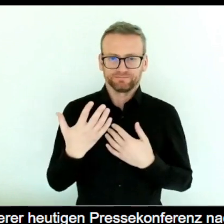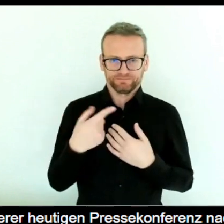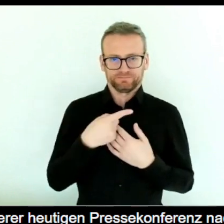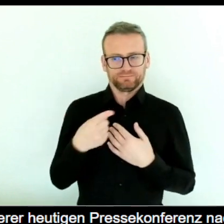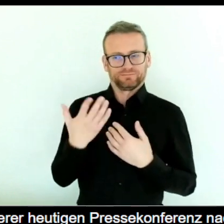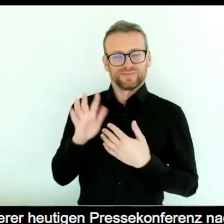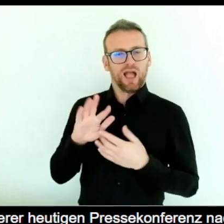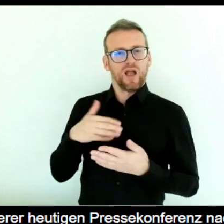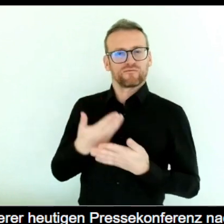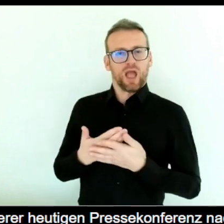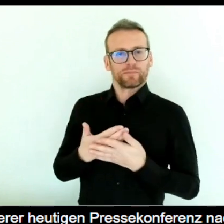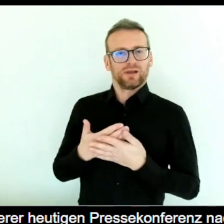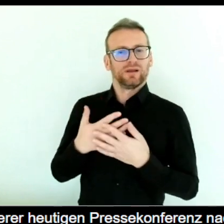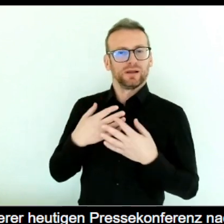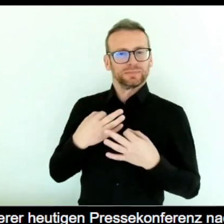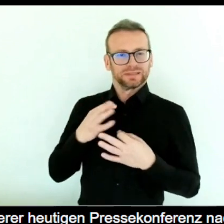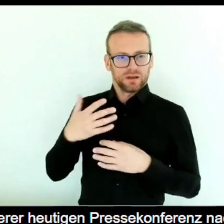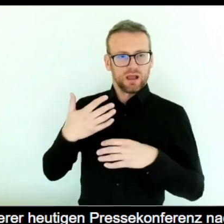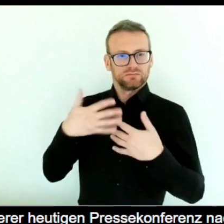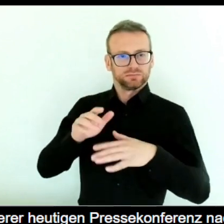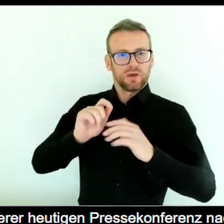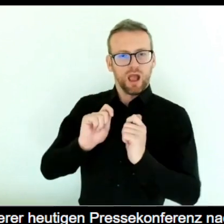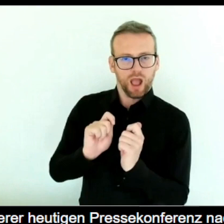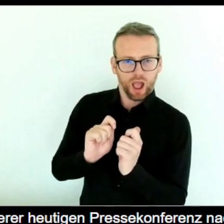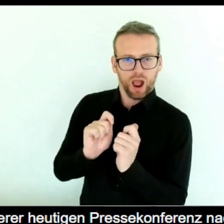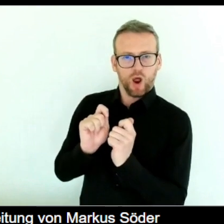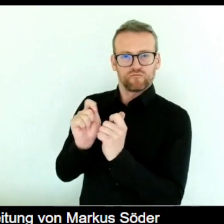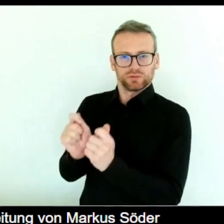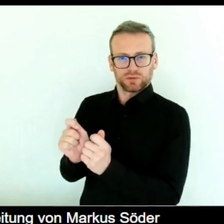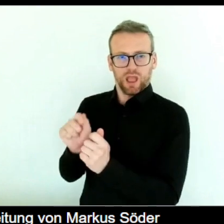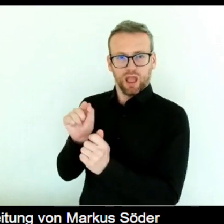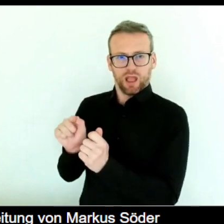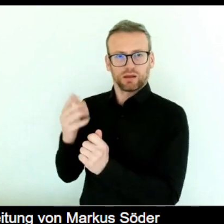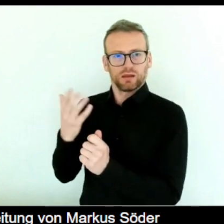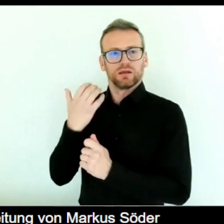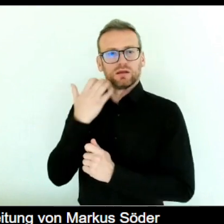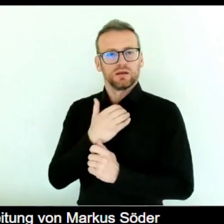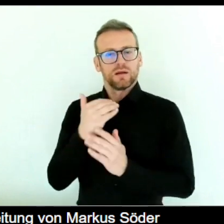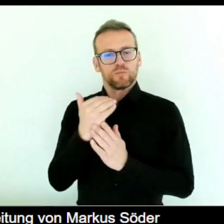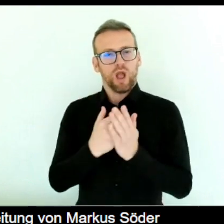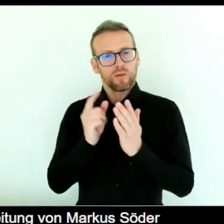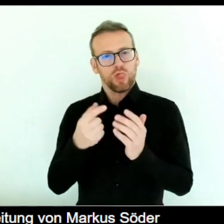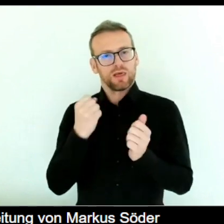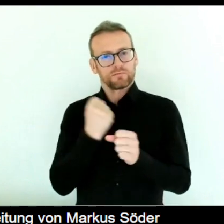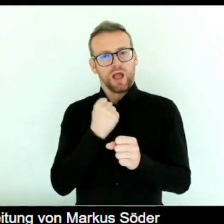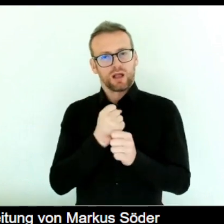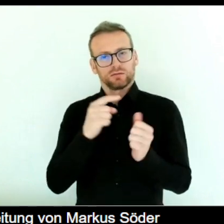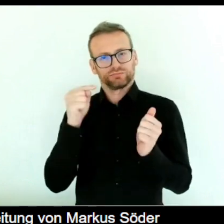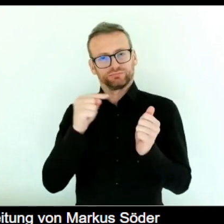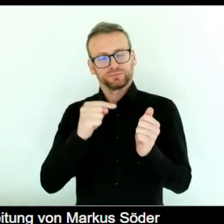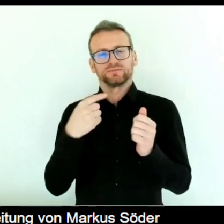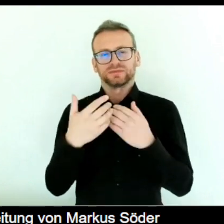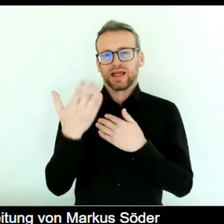die der Ministerpräsident letzte Woche bei der Tagung in Banz ausgeführt und dargestellt hat,